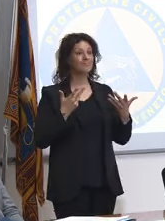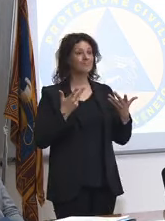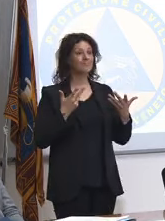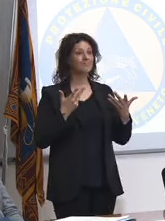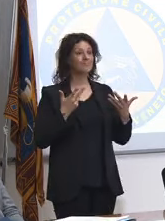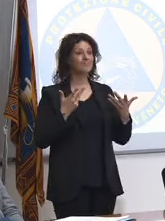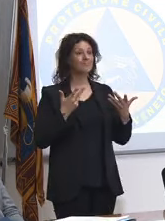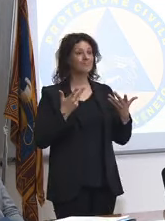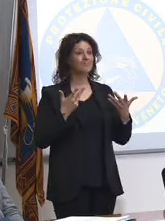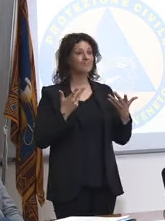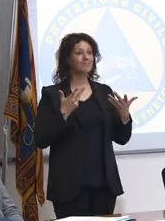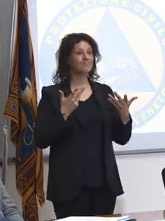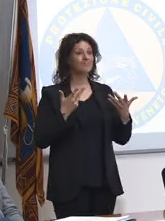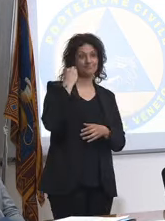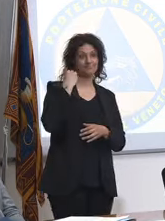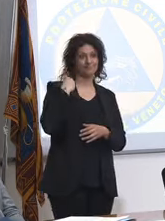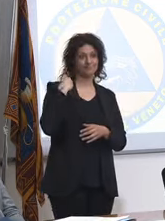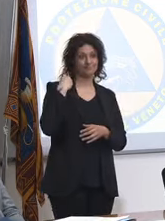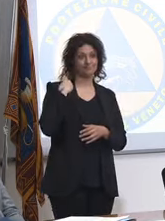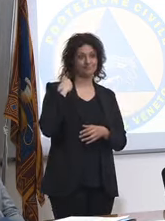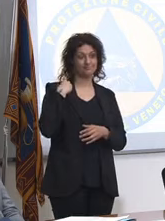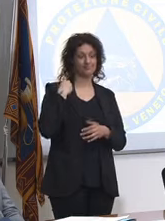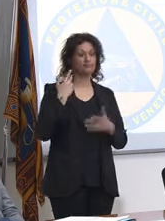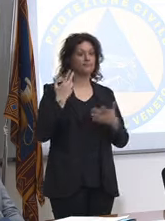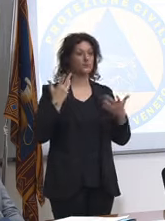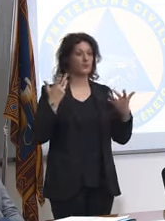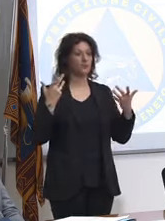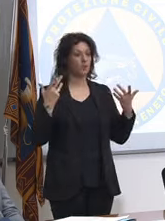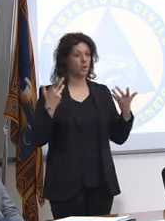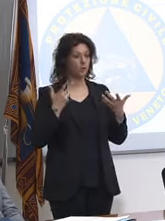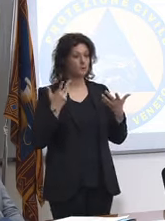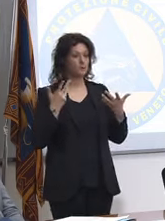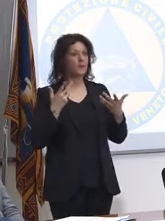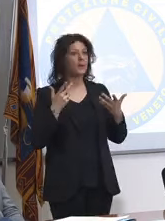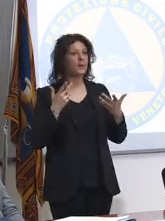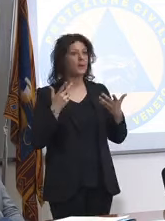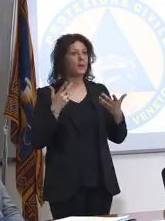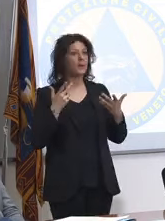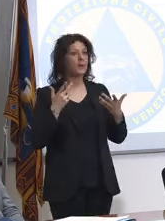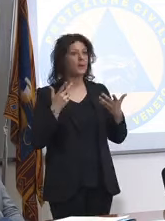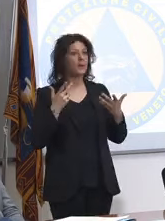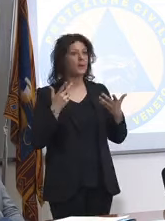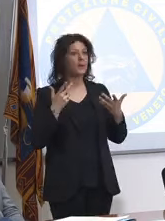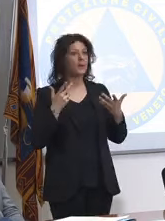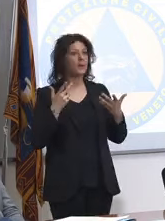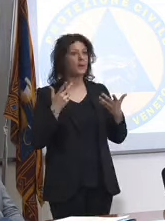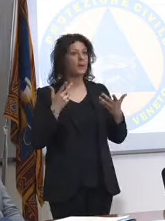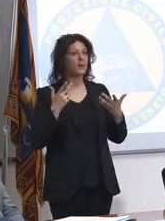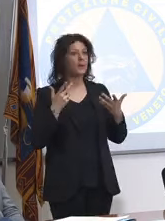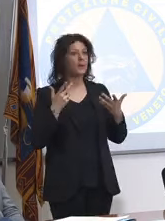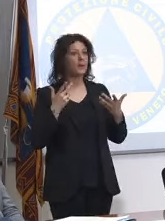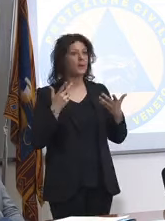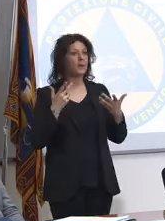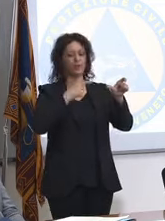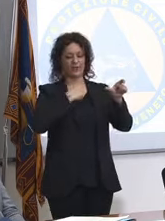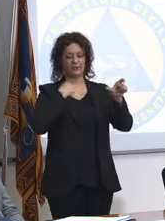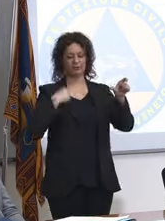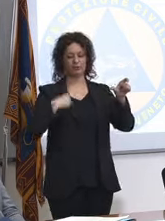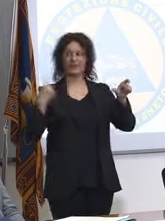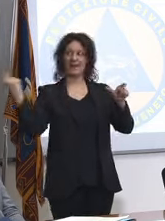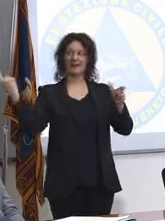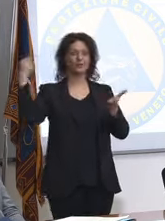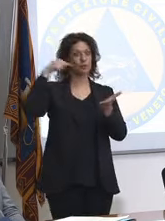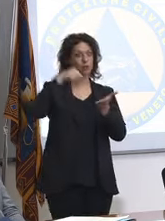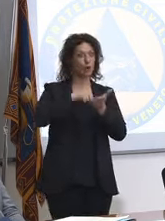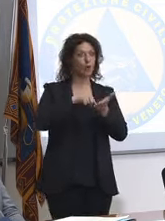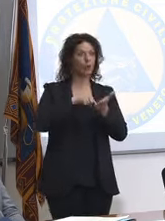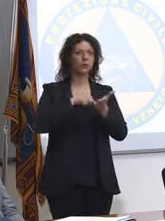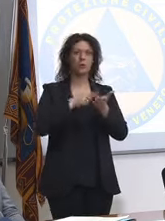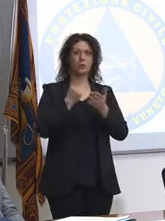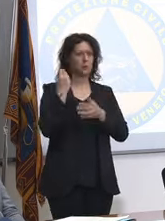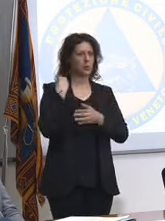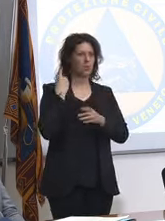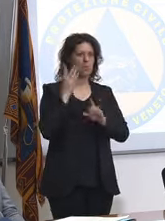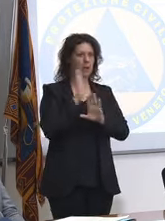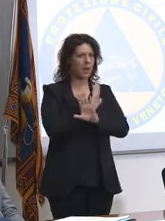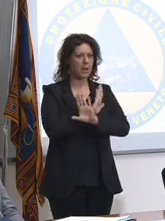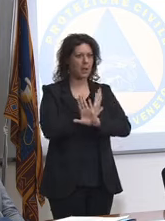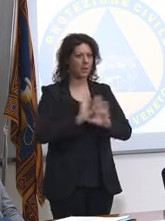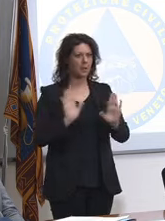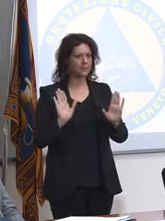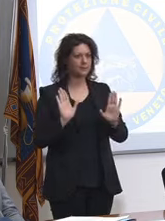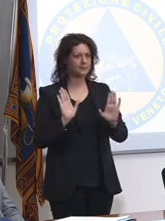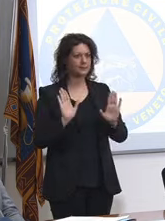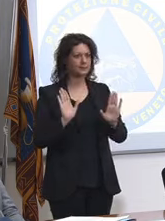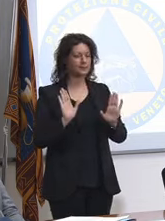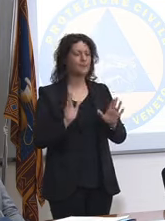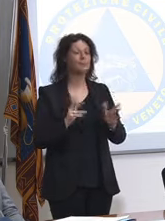direzione la possibilità di fare dei tamponi ai cinesi. Questa notizia l'abbiamo appresa